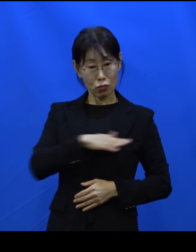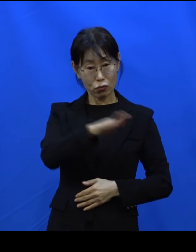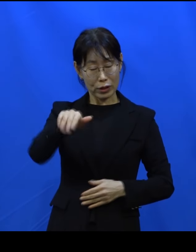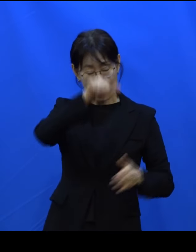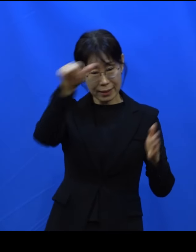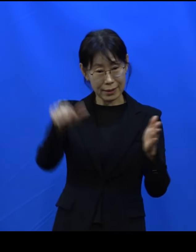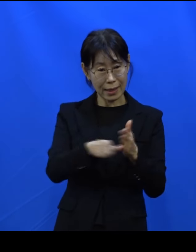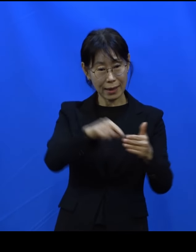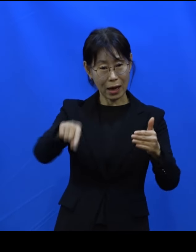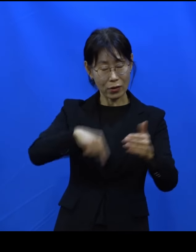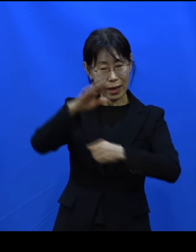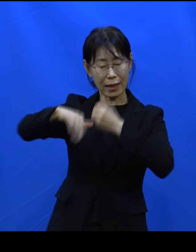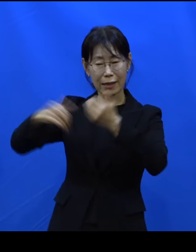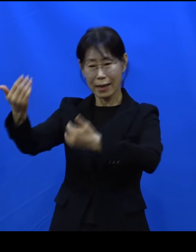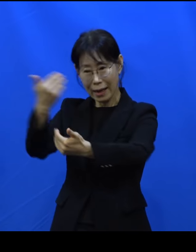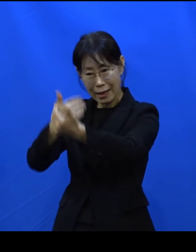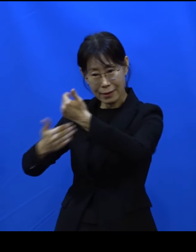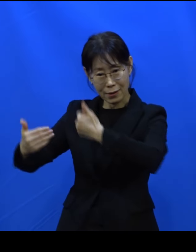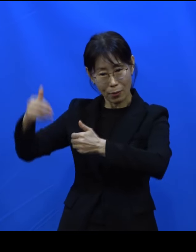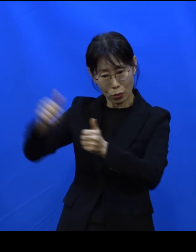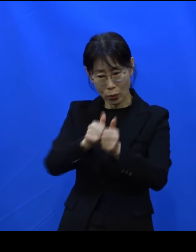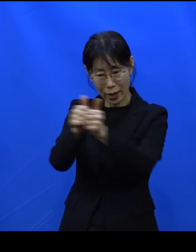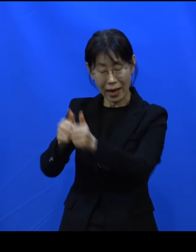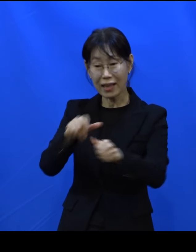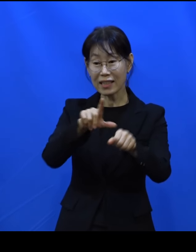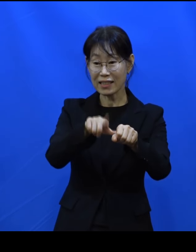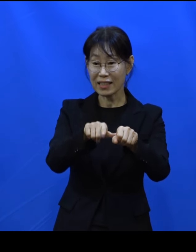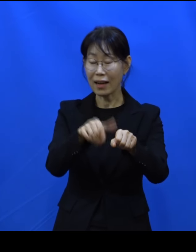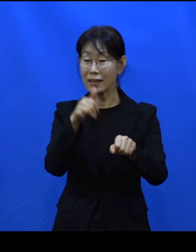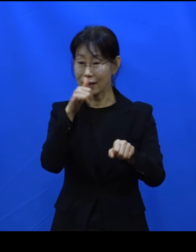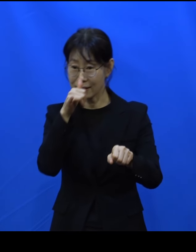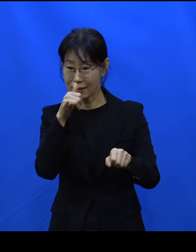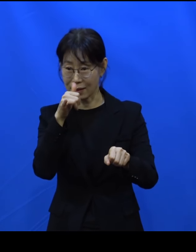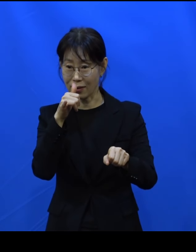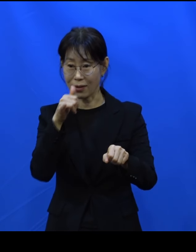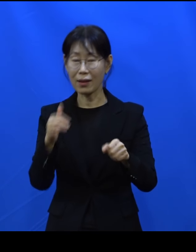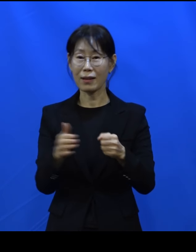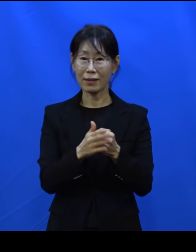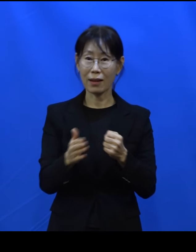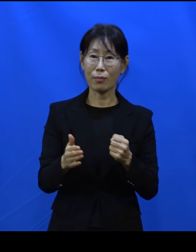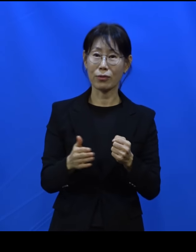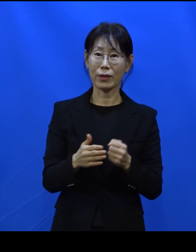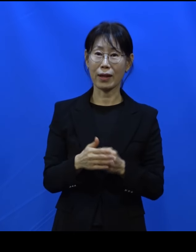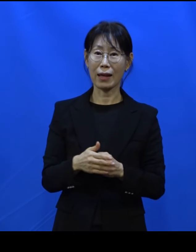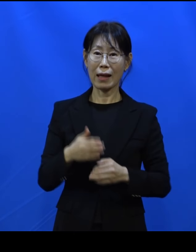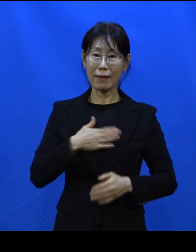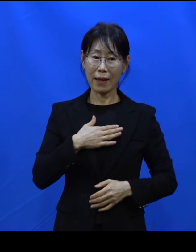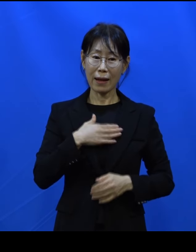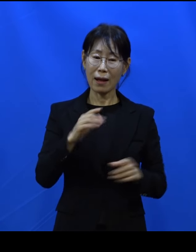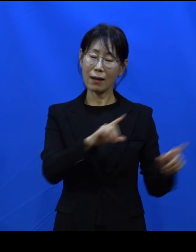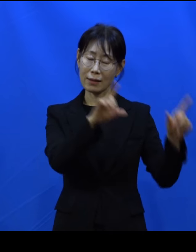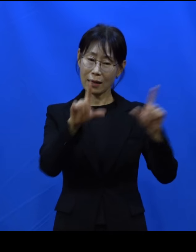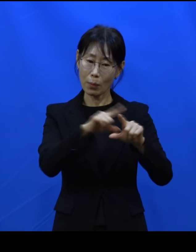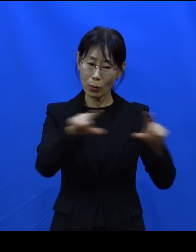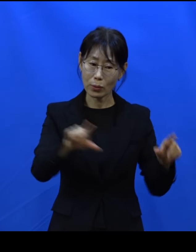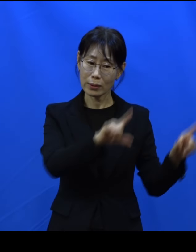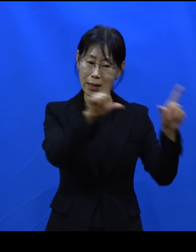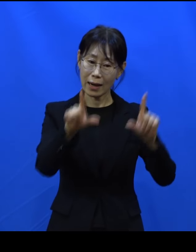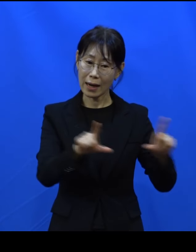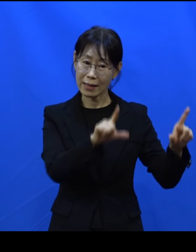시간이 짜맞추어지는 거죠. 그러니까 물리적인 시간과 영혼의 시간이 이어지는 것을 관조라고